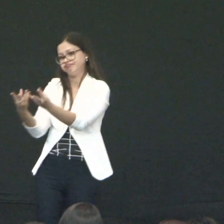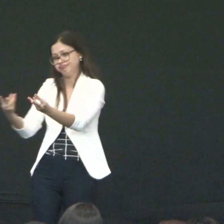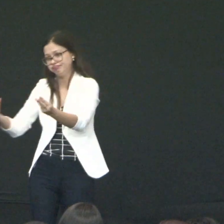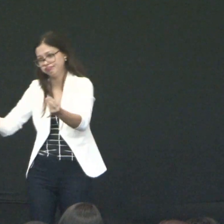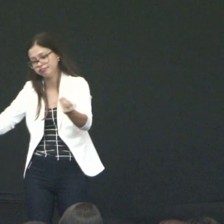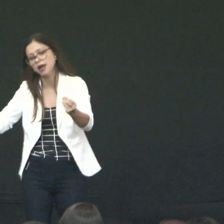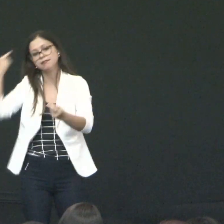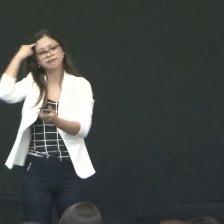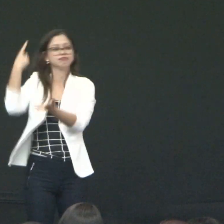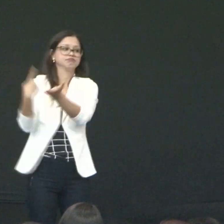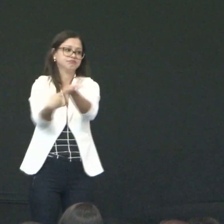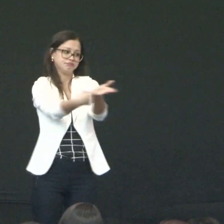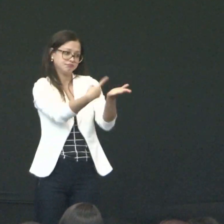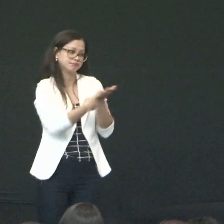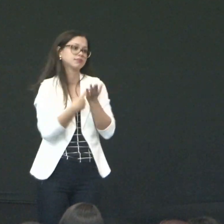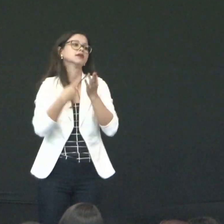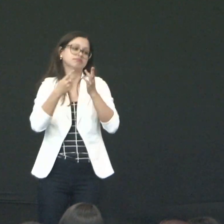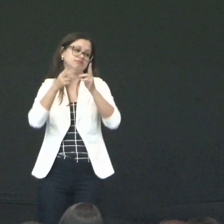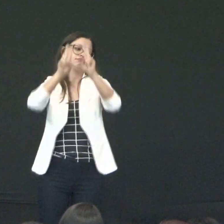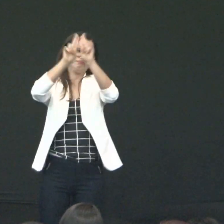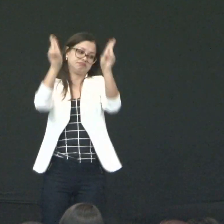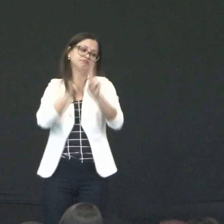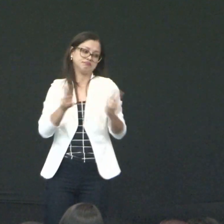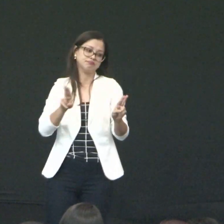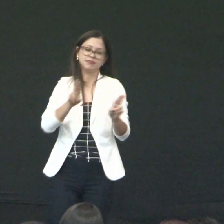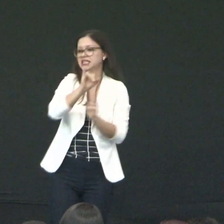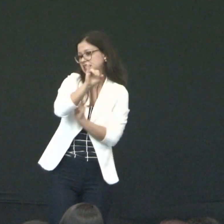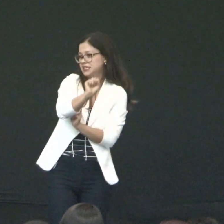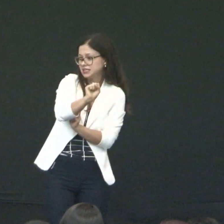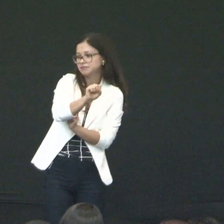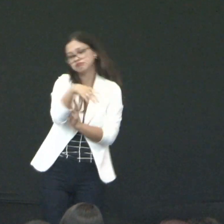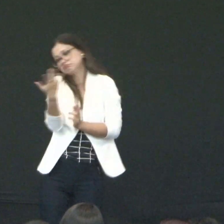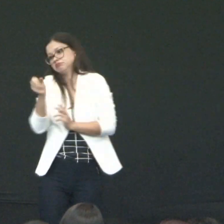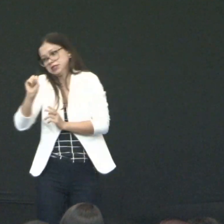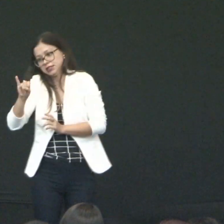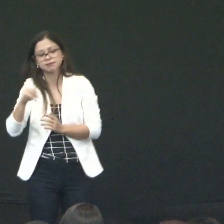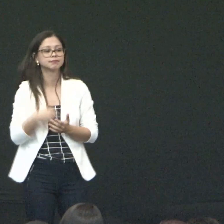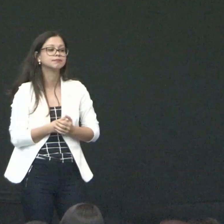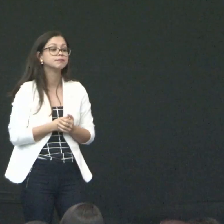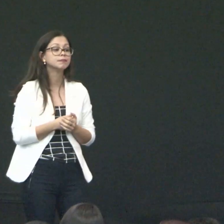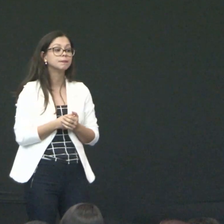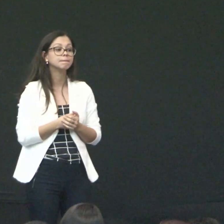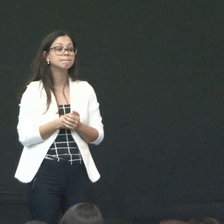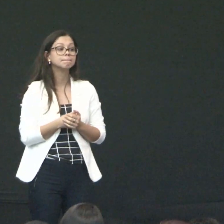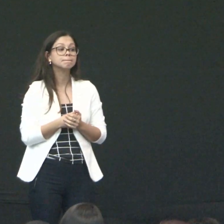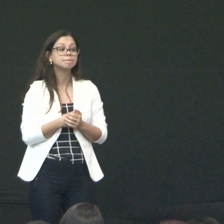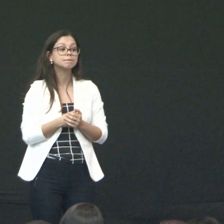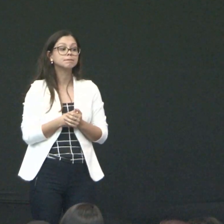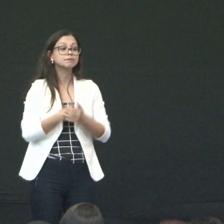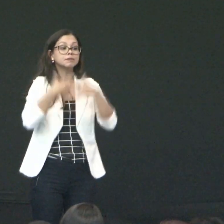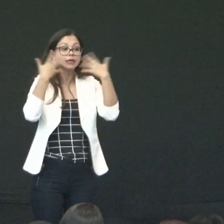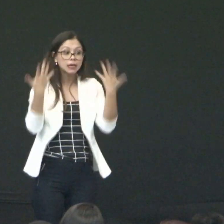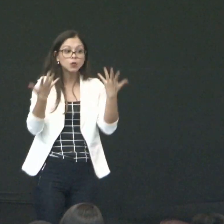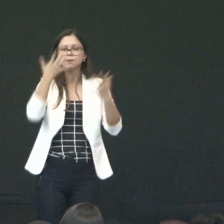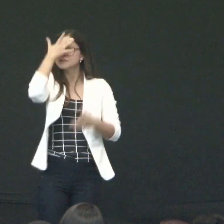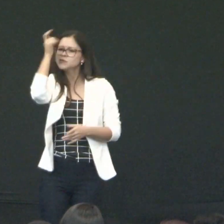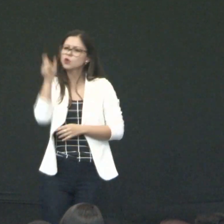a gestos, e aí ele mingou. Os surdos então entraram num acordo para se utilizar do que eles chamariam de